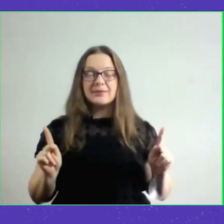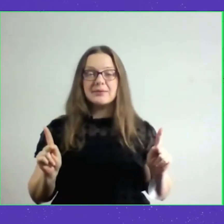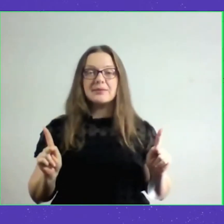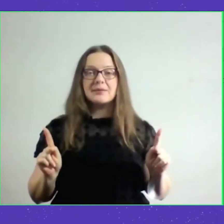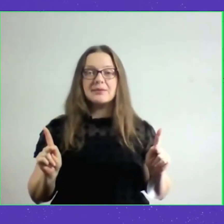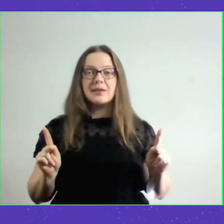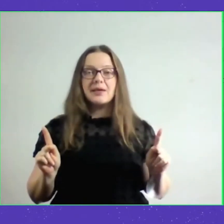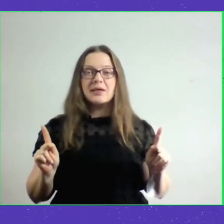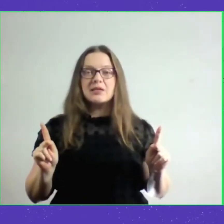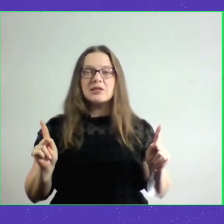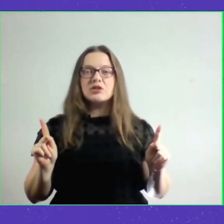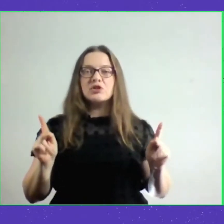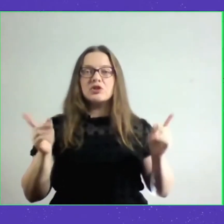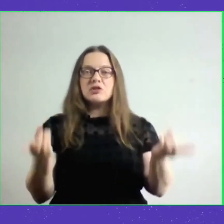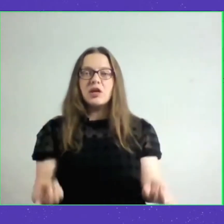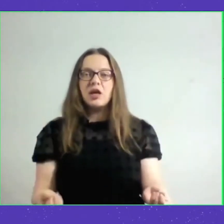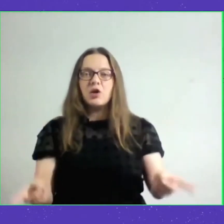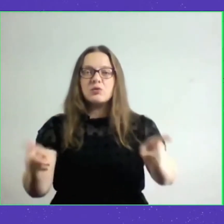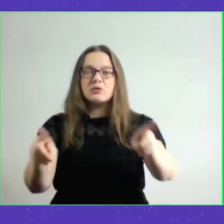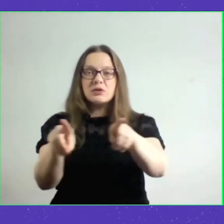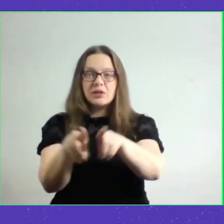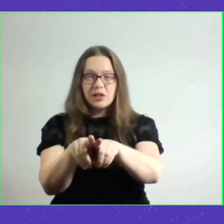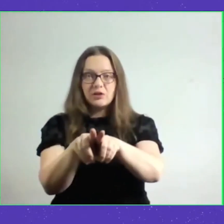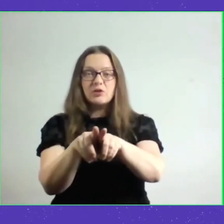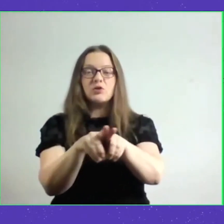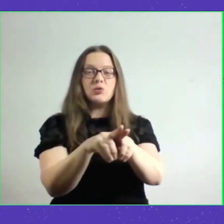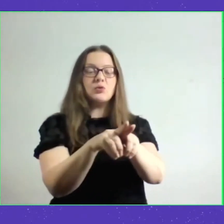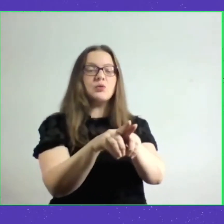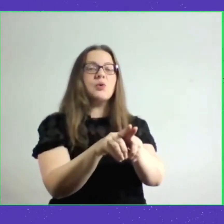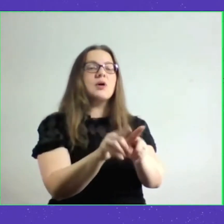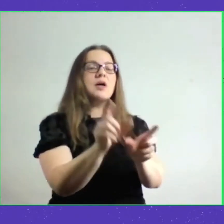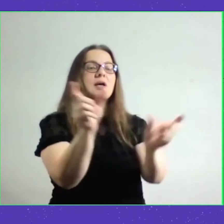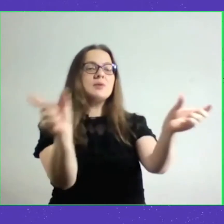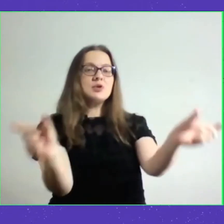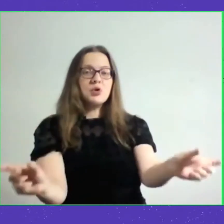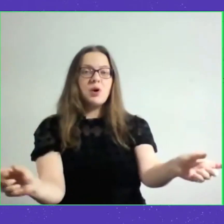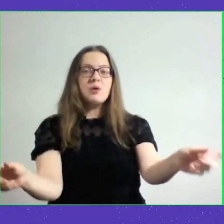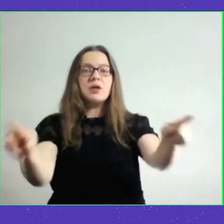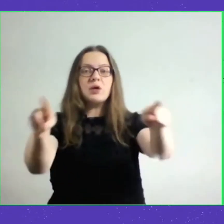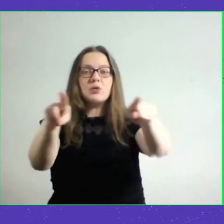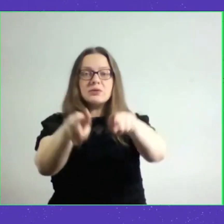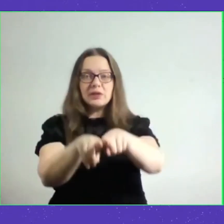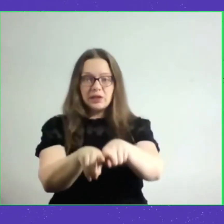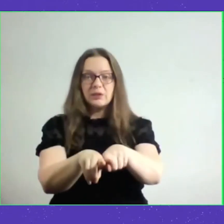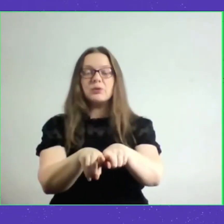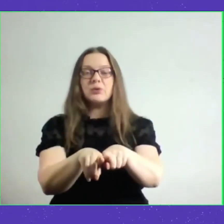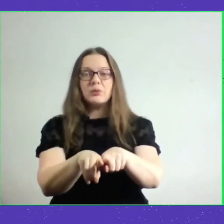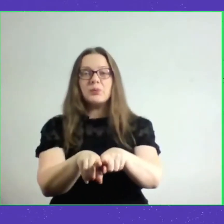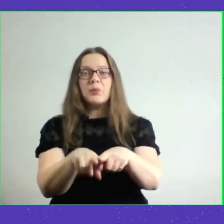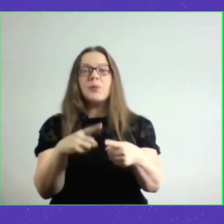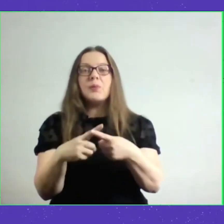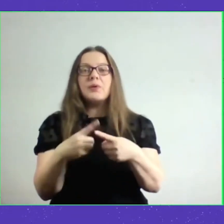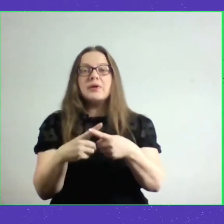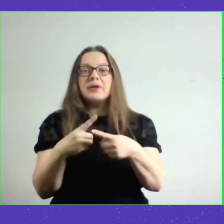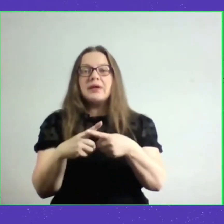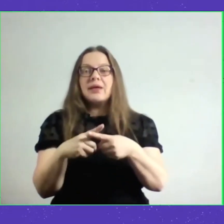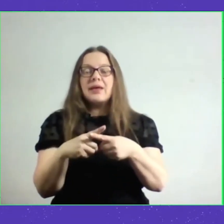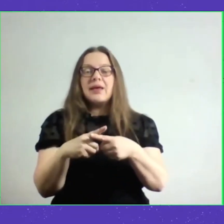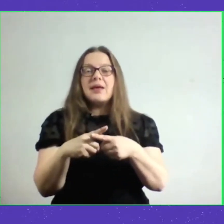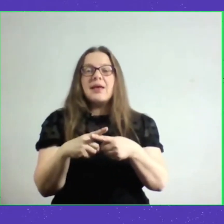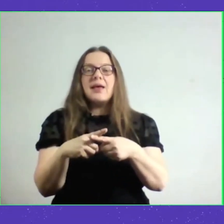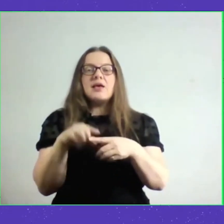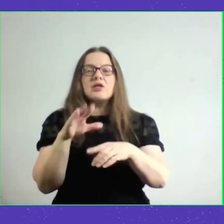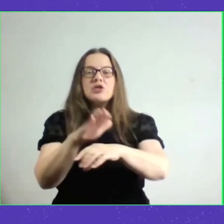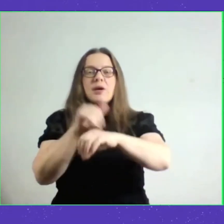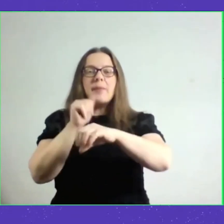as coisas, não é botando lenha na fogueira não, né? Pacificadores, porque serão chamados filhos de Deus. Bem-aventurados os